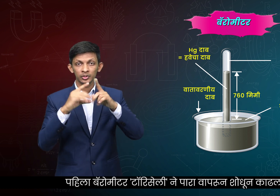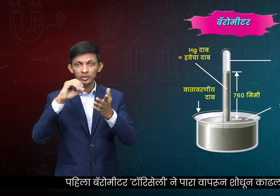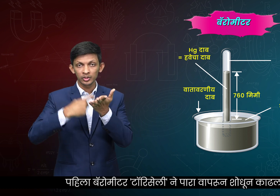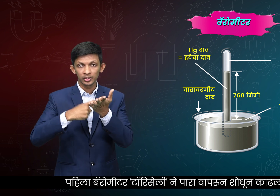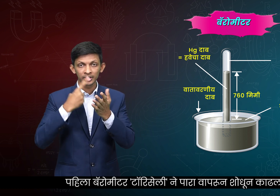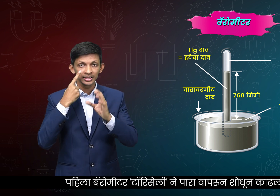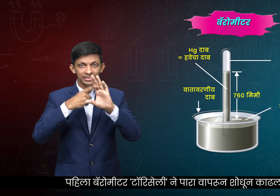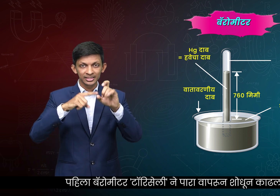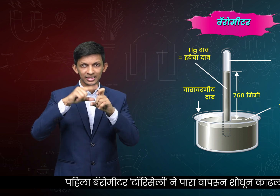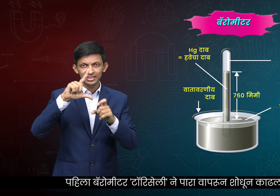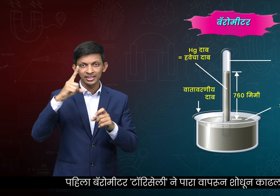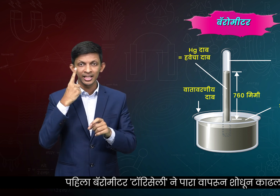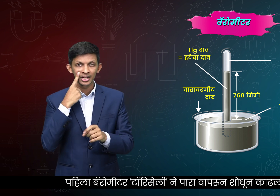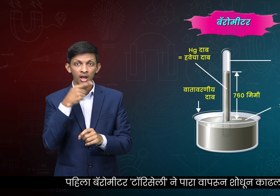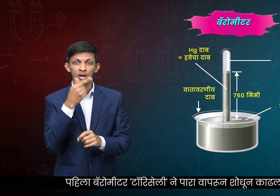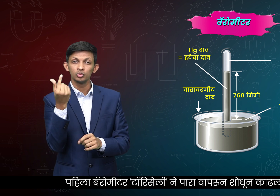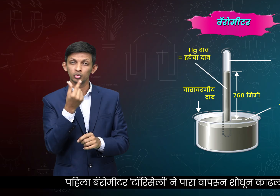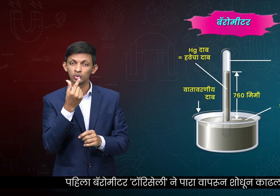वापरून शोधून काढला होता.